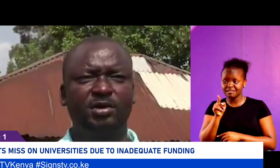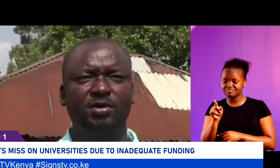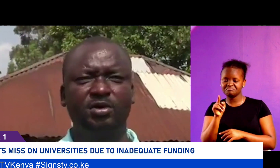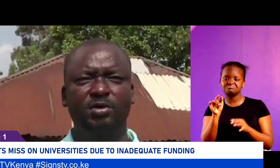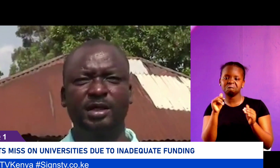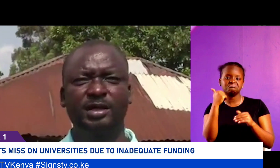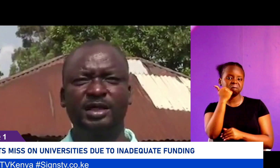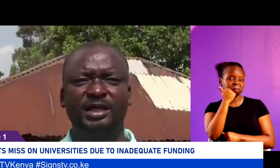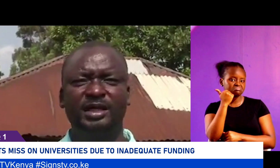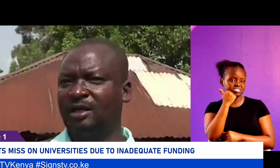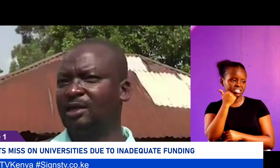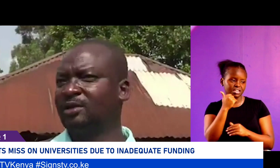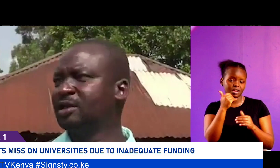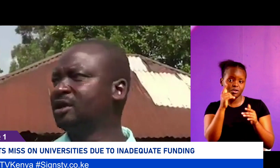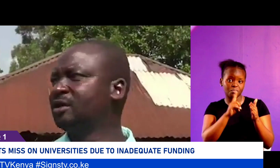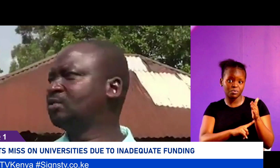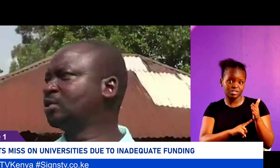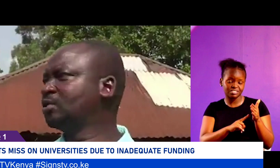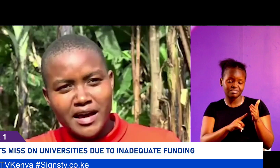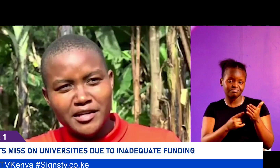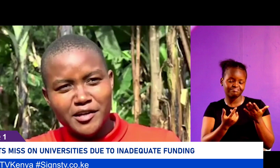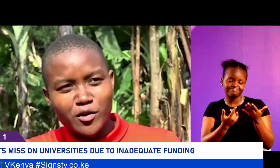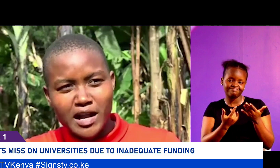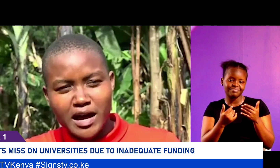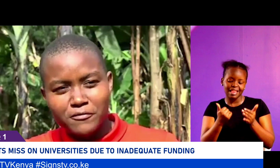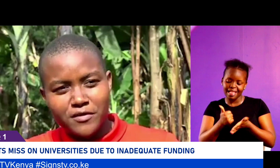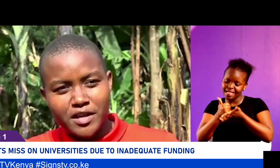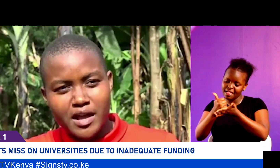na ugonjwa wa akili. Tusaidie mtoto. Niko na fee ya